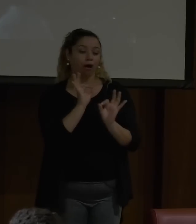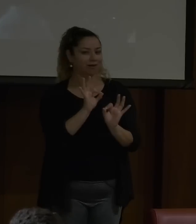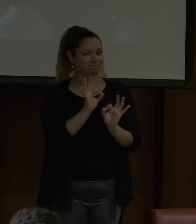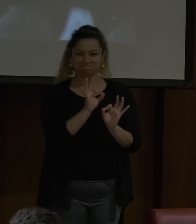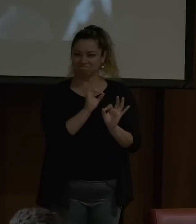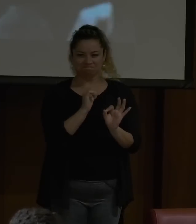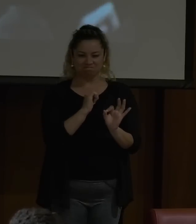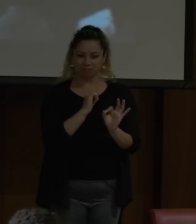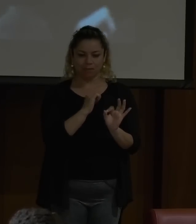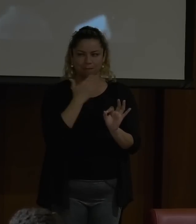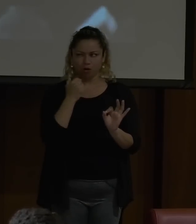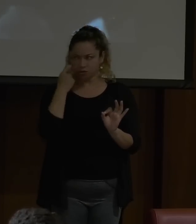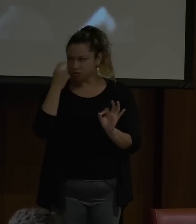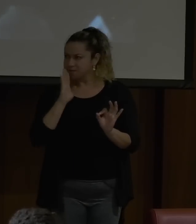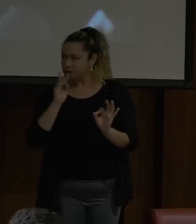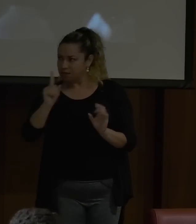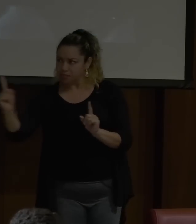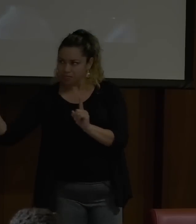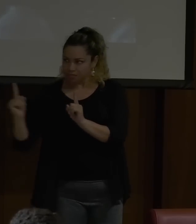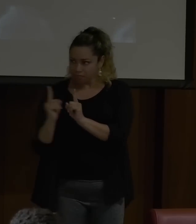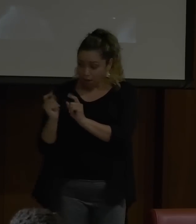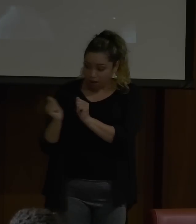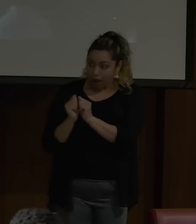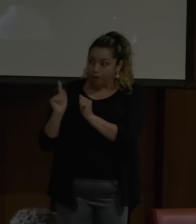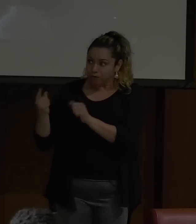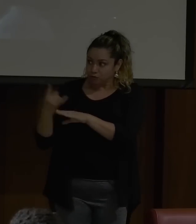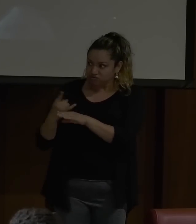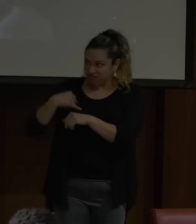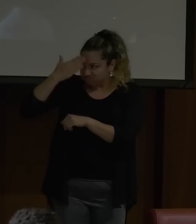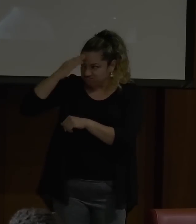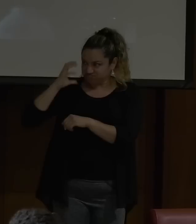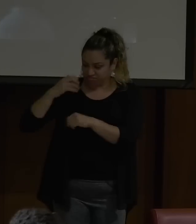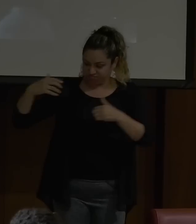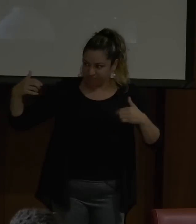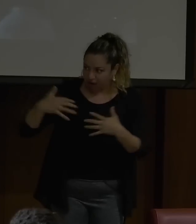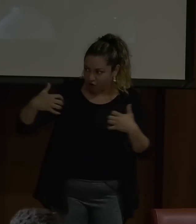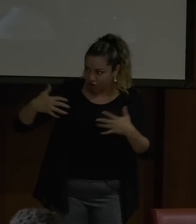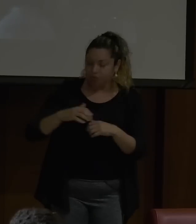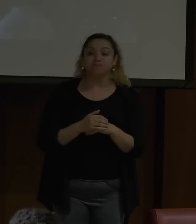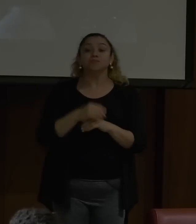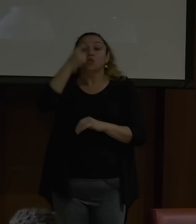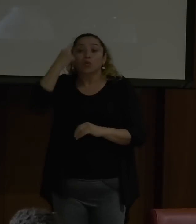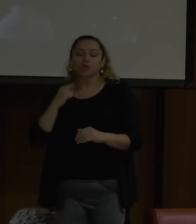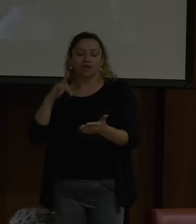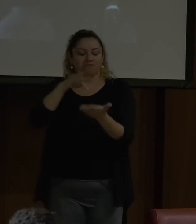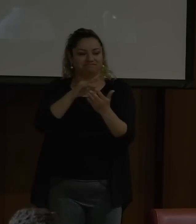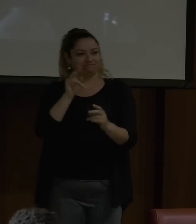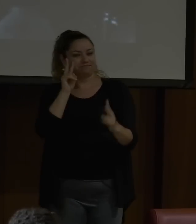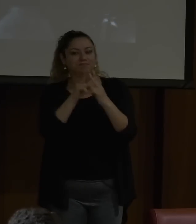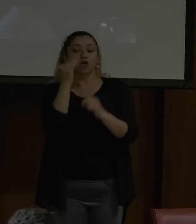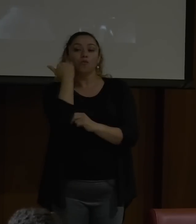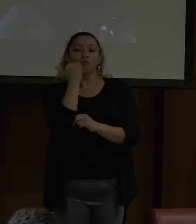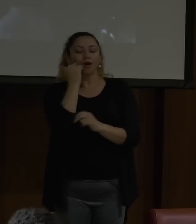de interpretar el acordeón, pudiera desarrollarse mejor. En una de esas parrandas conoció en Urumita a una señora que vendía fritos